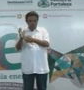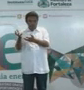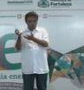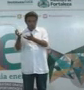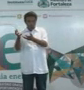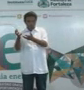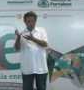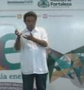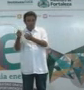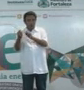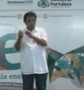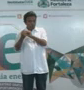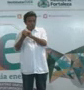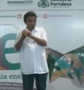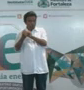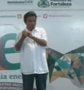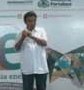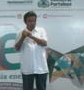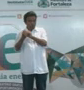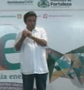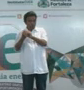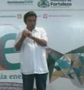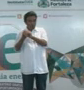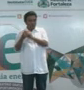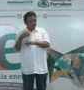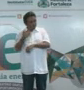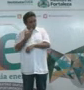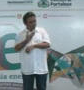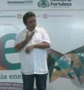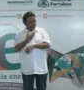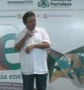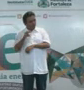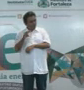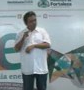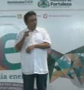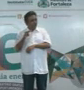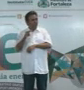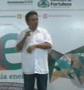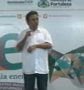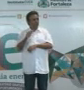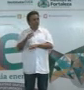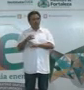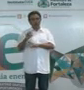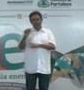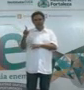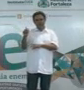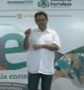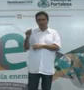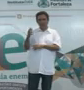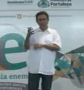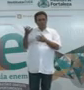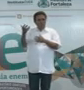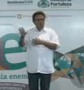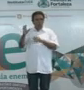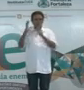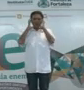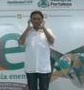tu quiser, estamos juntos. A gente é brother, sabia? Sabe, eu não gosto de gente barba, não, eu gosto de